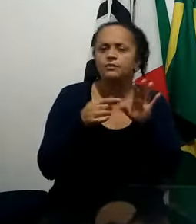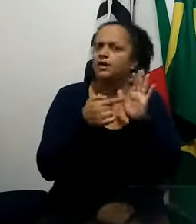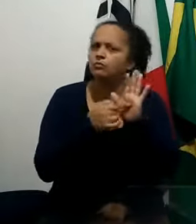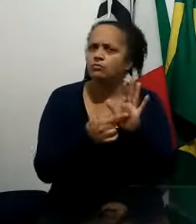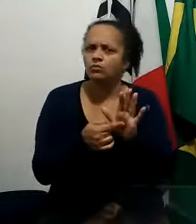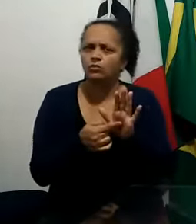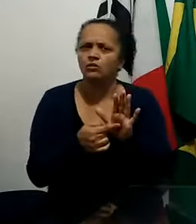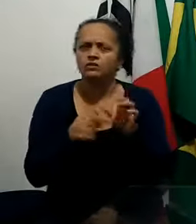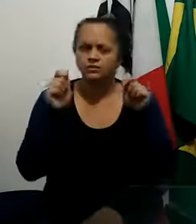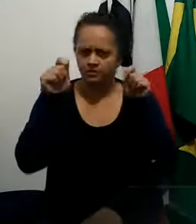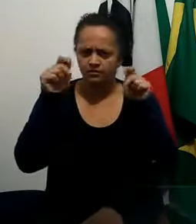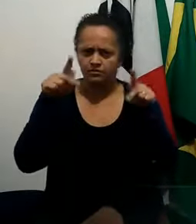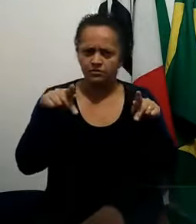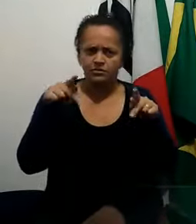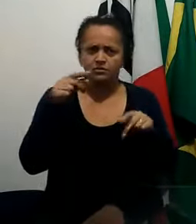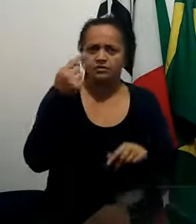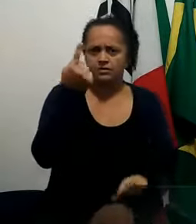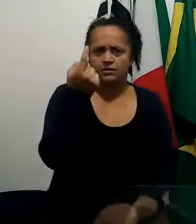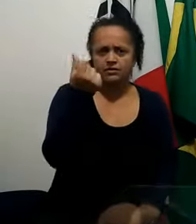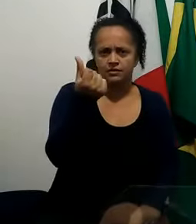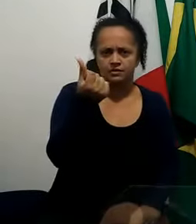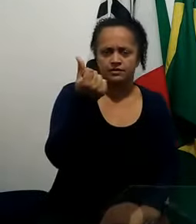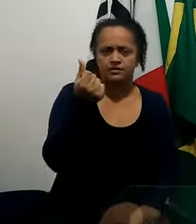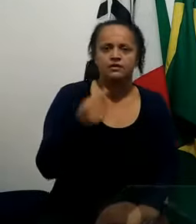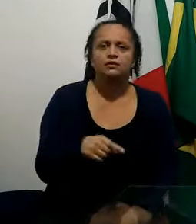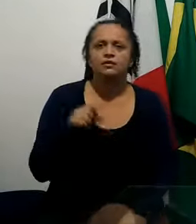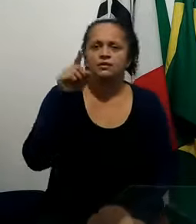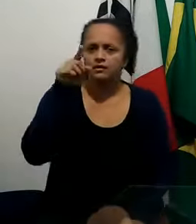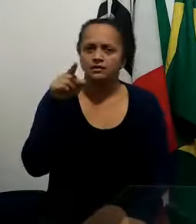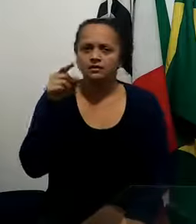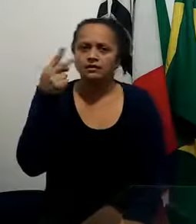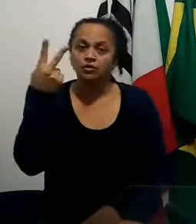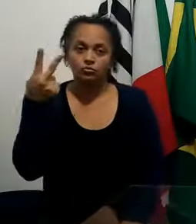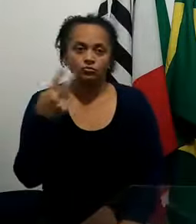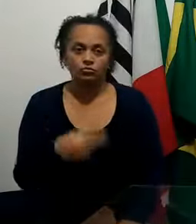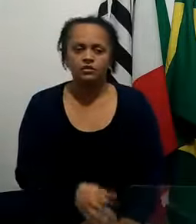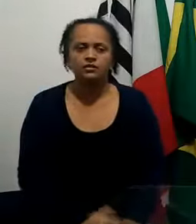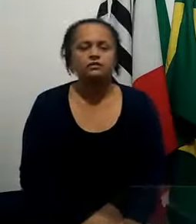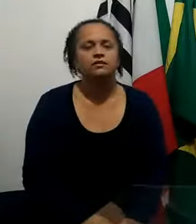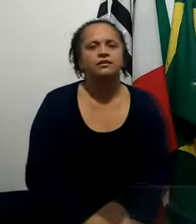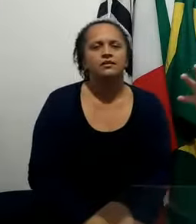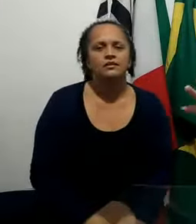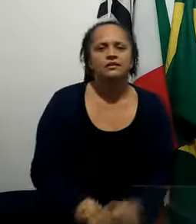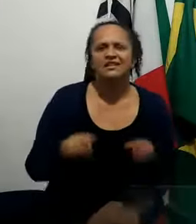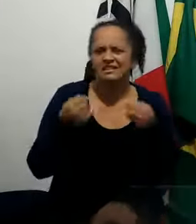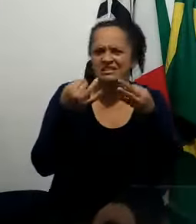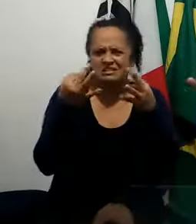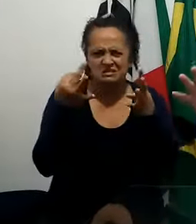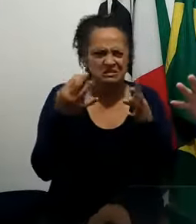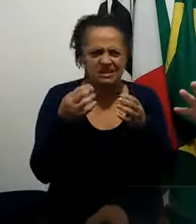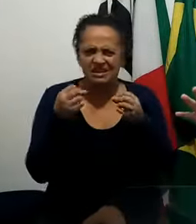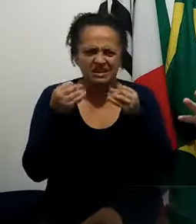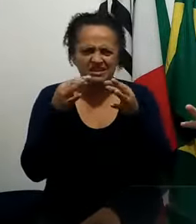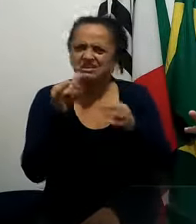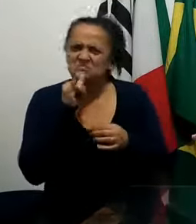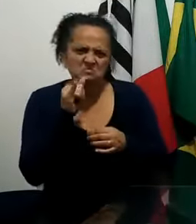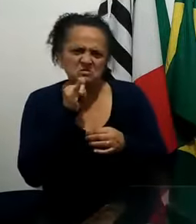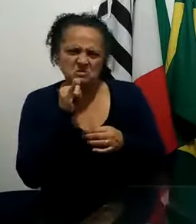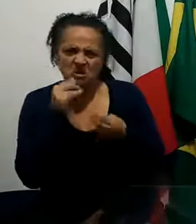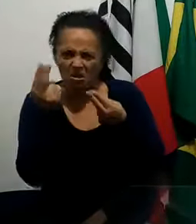2. Vai ser uma taça derramada. É uma chaga, tipo um câncer, uma chaga ruim,